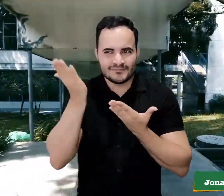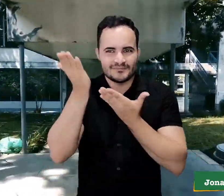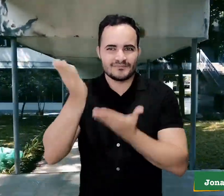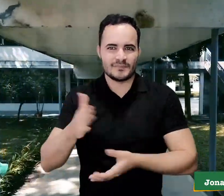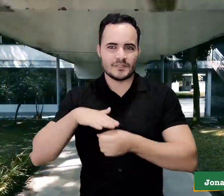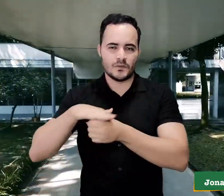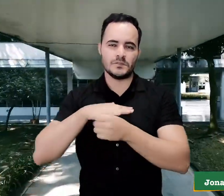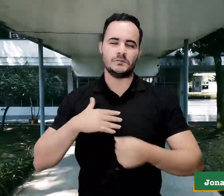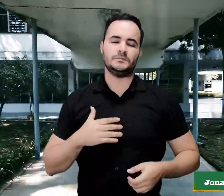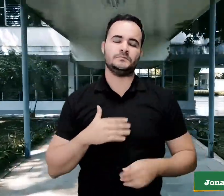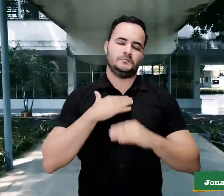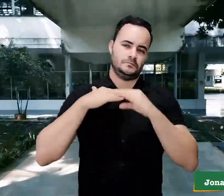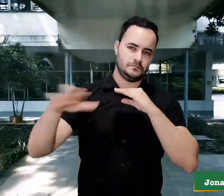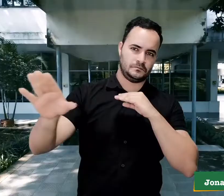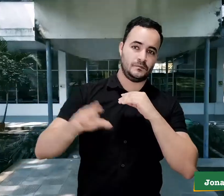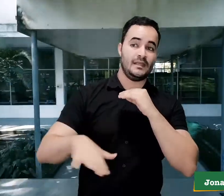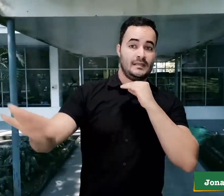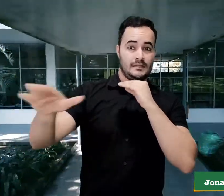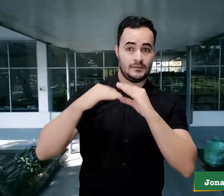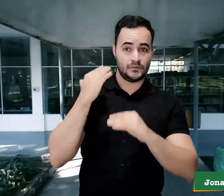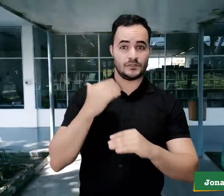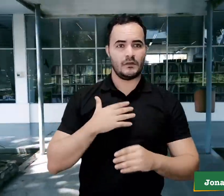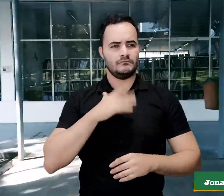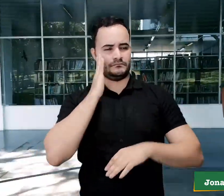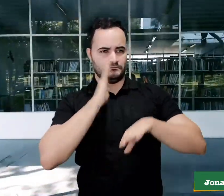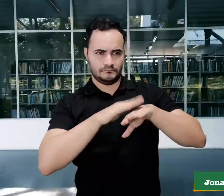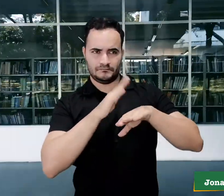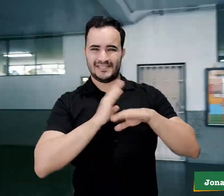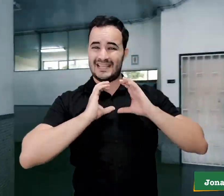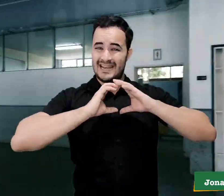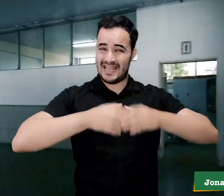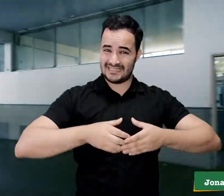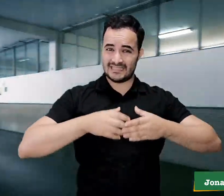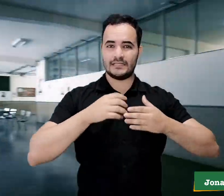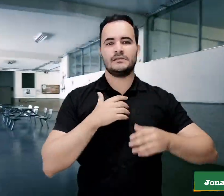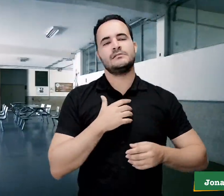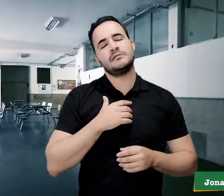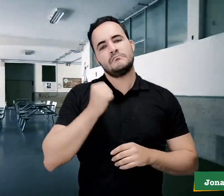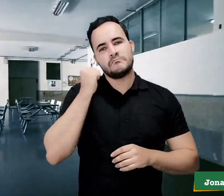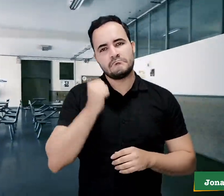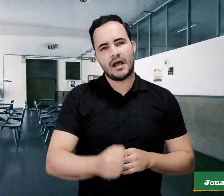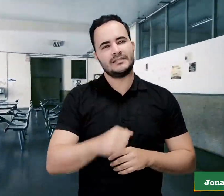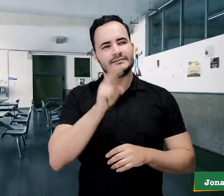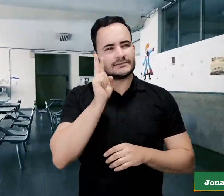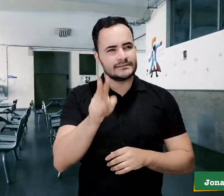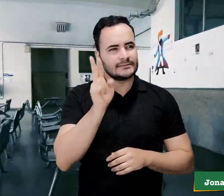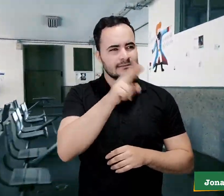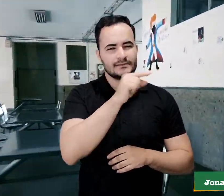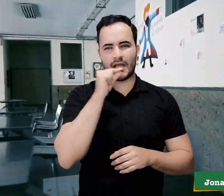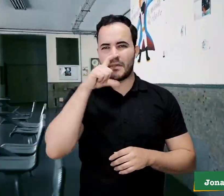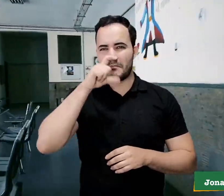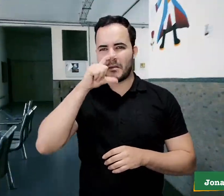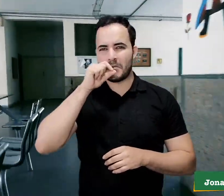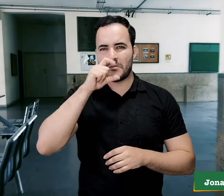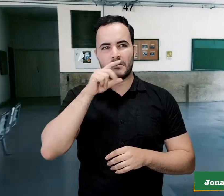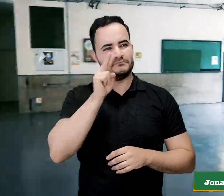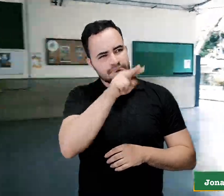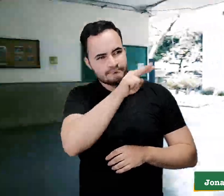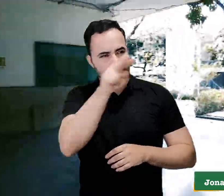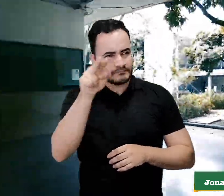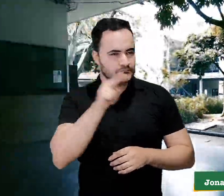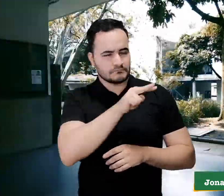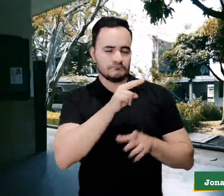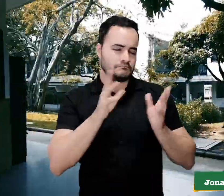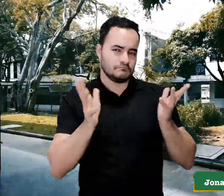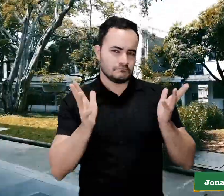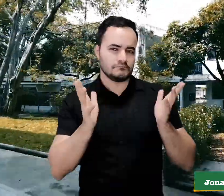que cuando está en la clase se dedica mucho a ver los labios y ver el proceso, pero que